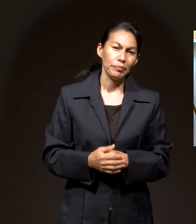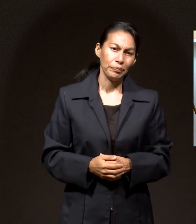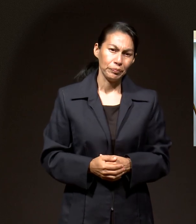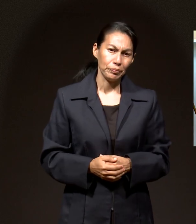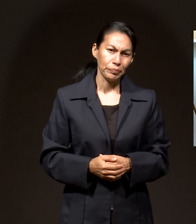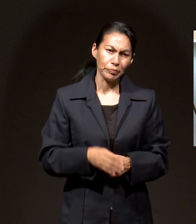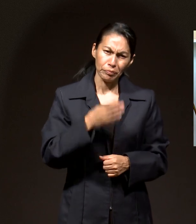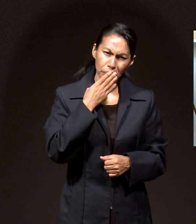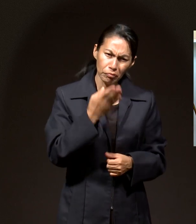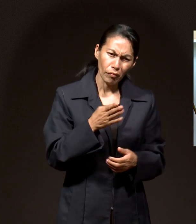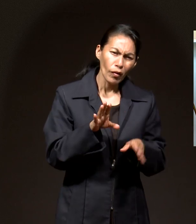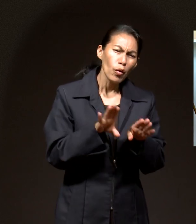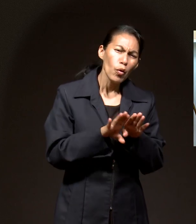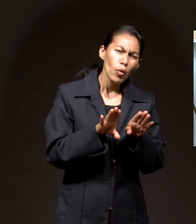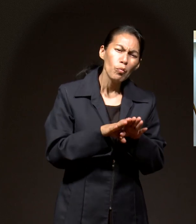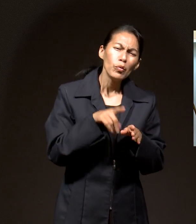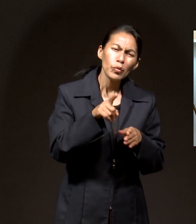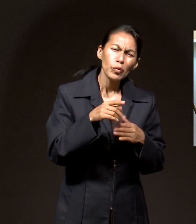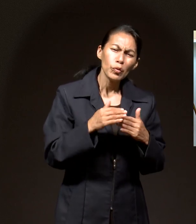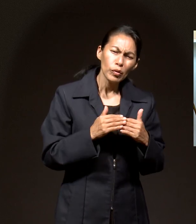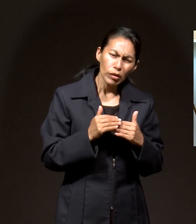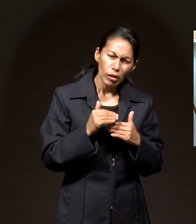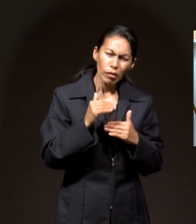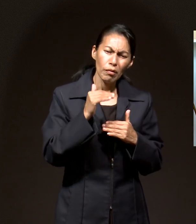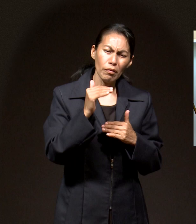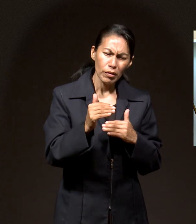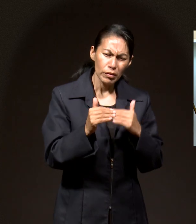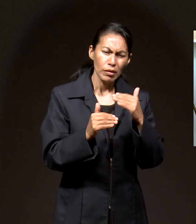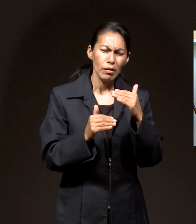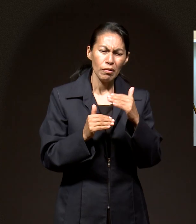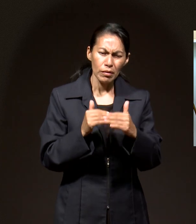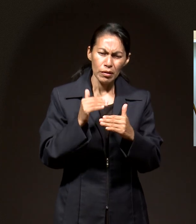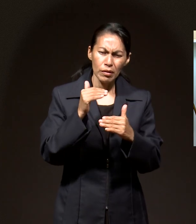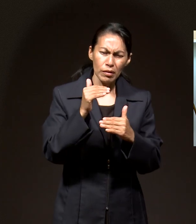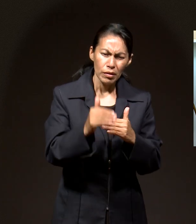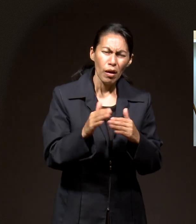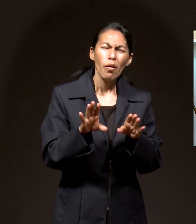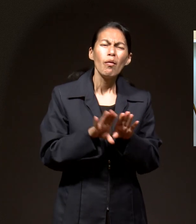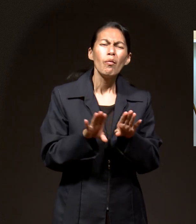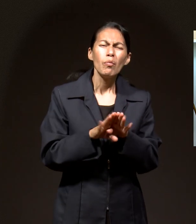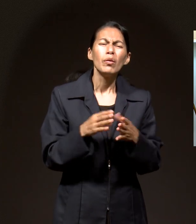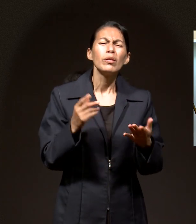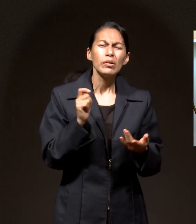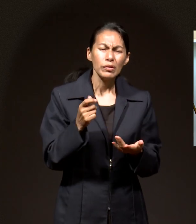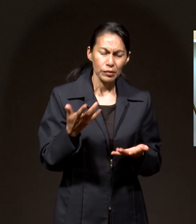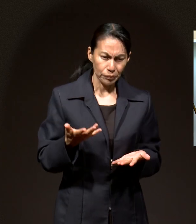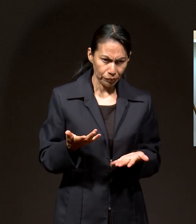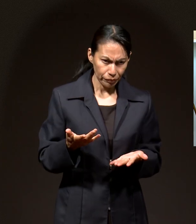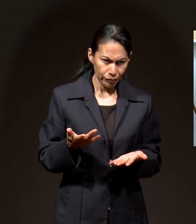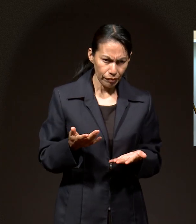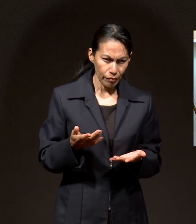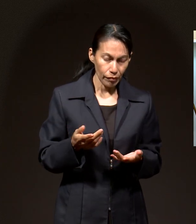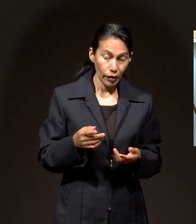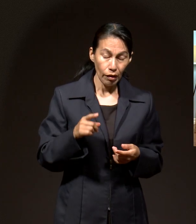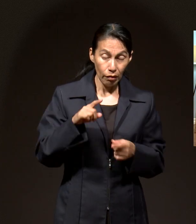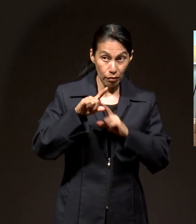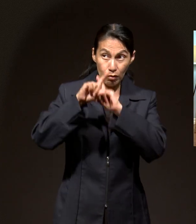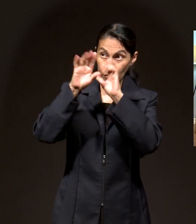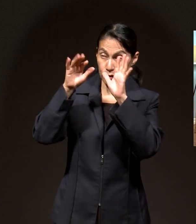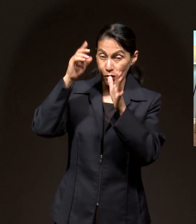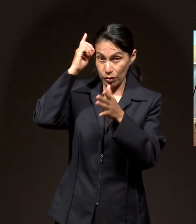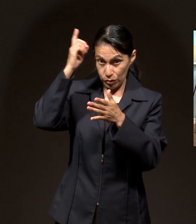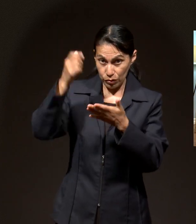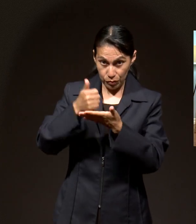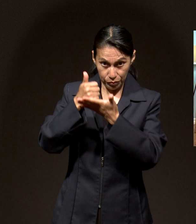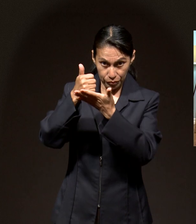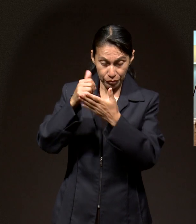has progresado académicamente, profesionalmente? Gracias y para la gloria de Dios. Siempre, claro.